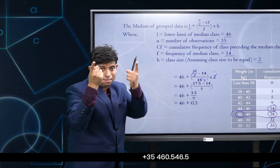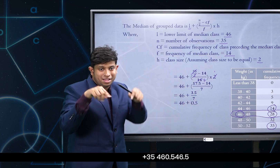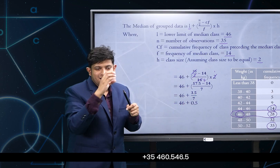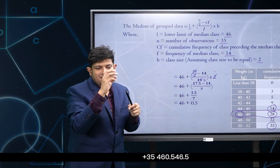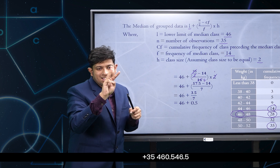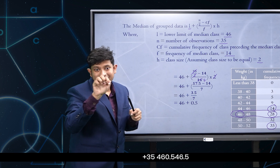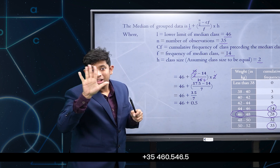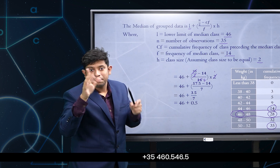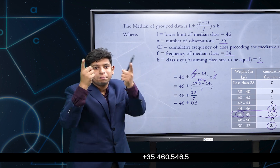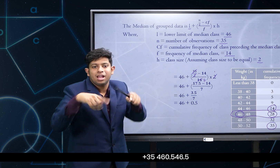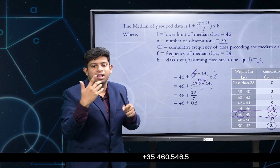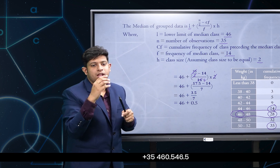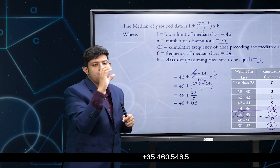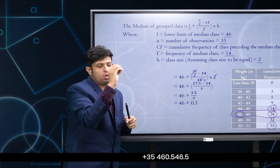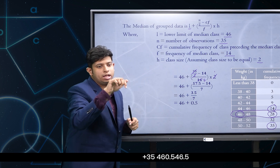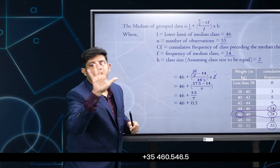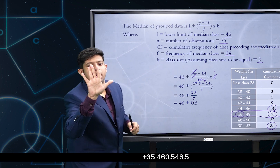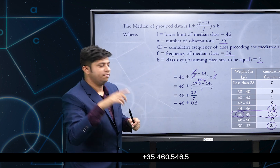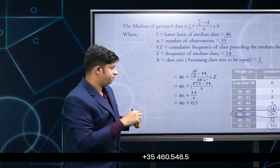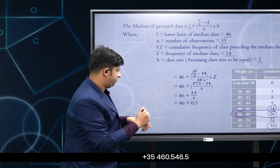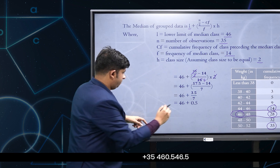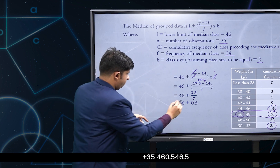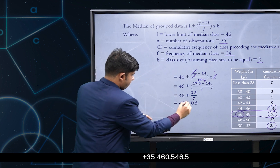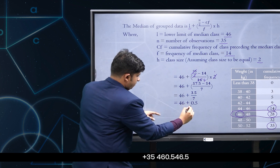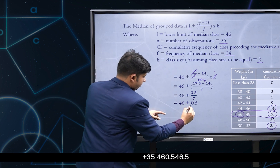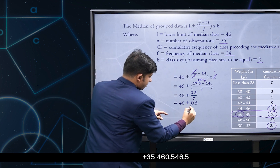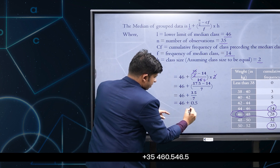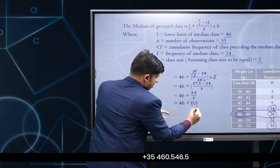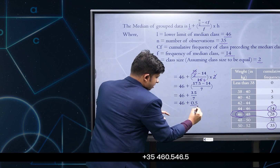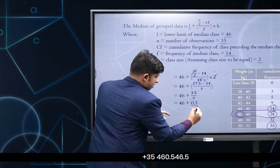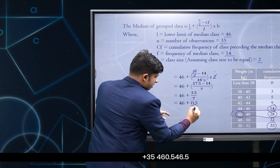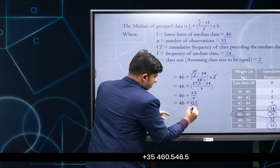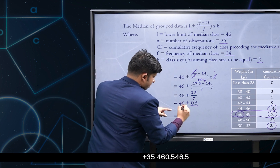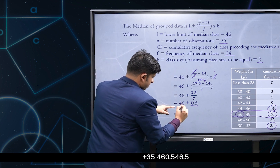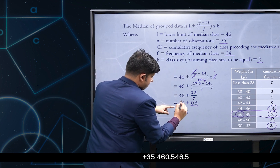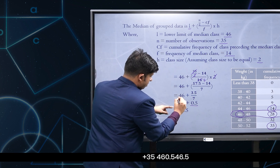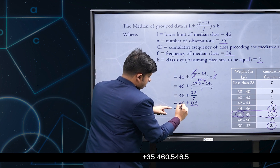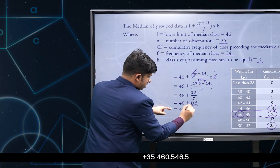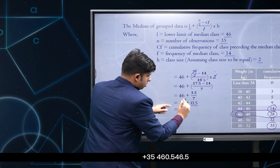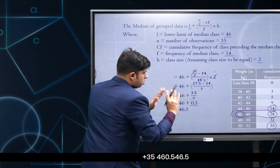पस्तीस 460 546.5.